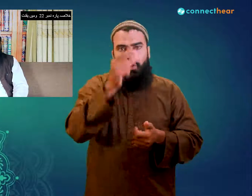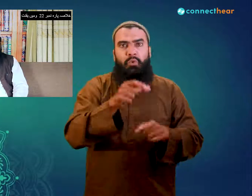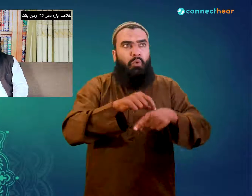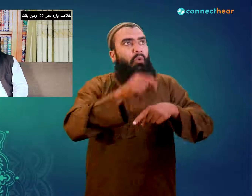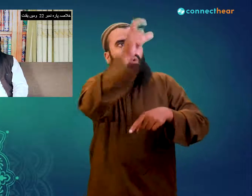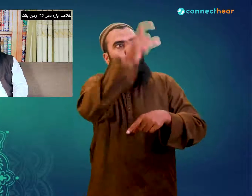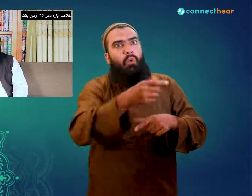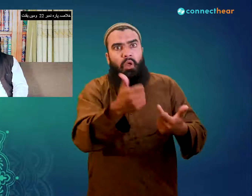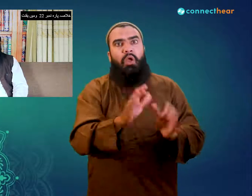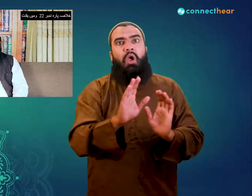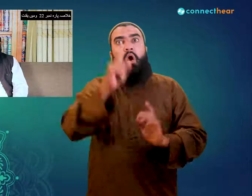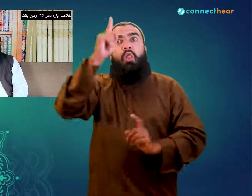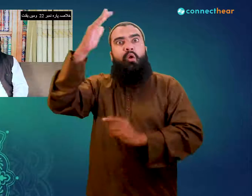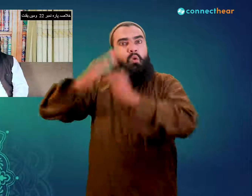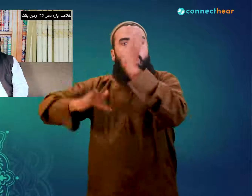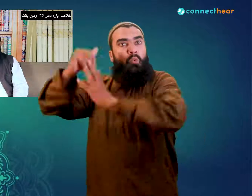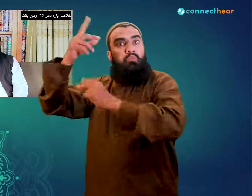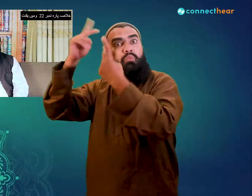دوبارہ زندہ کرے گا۔